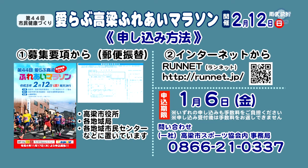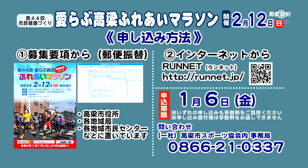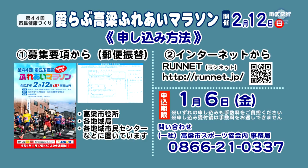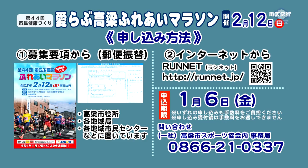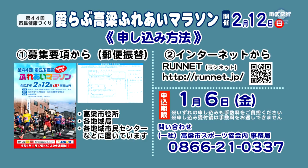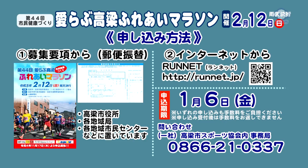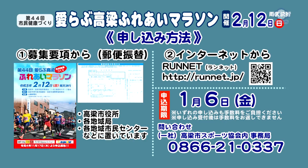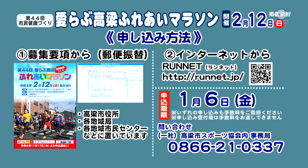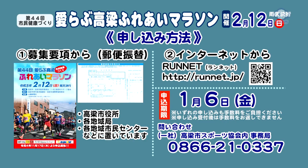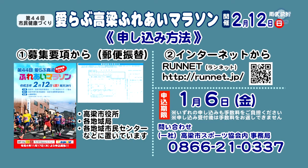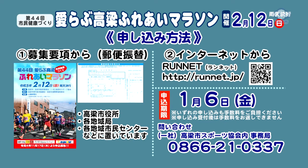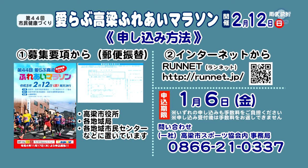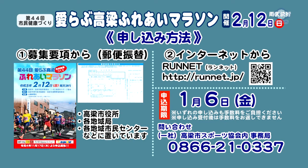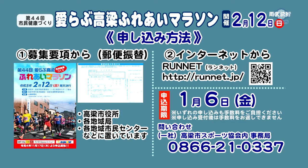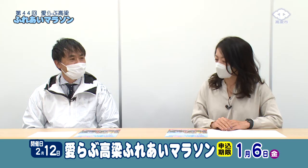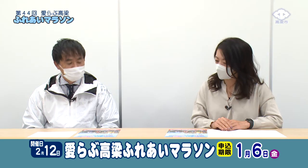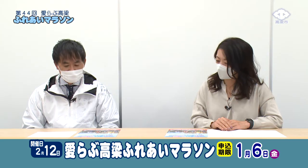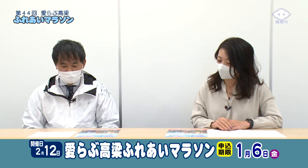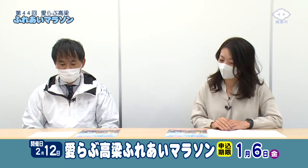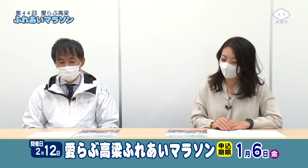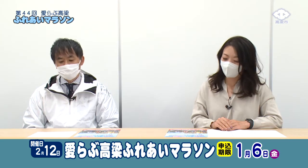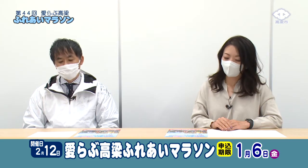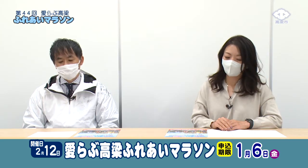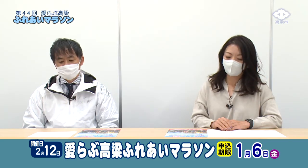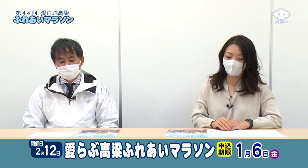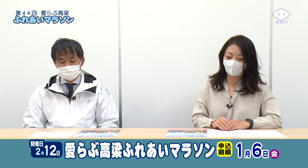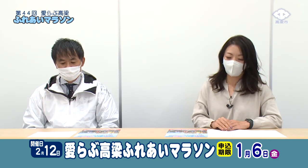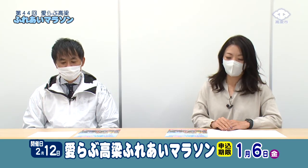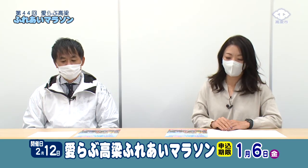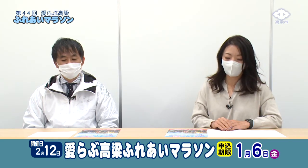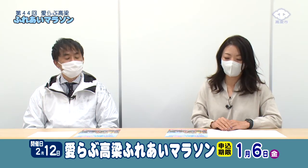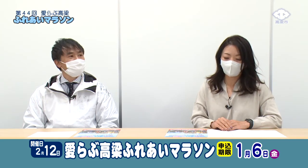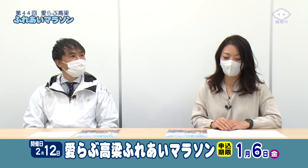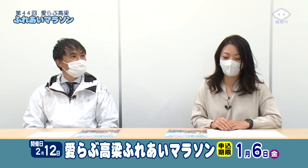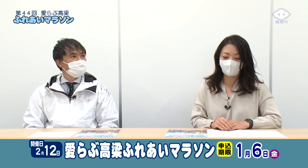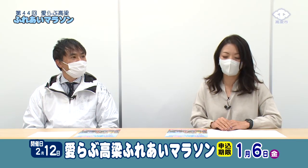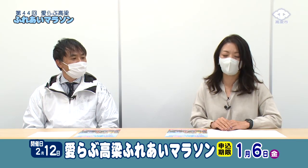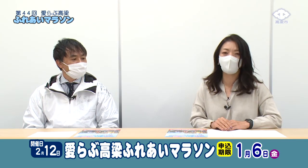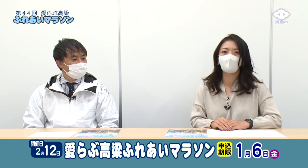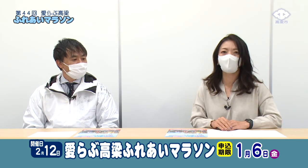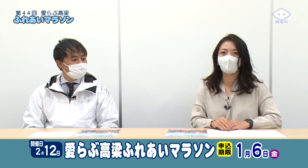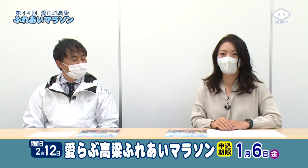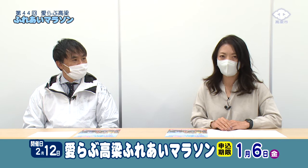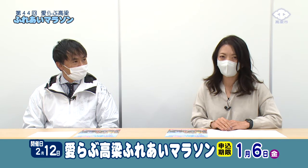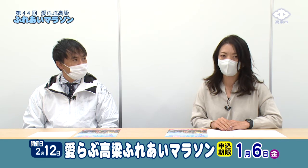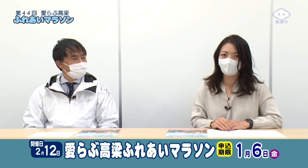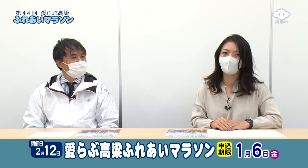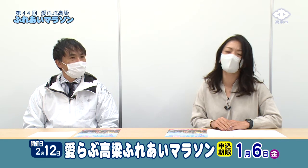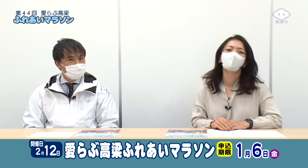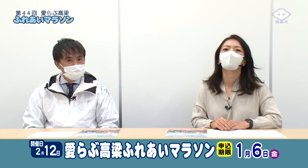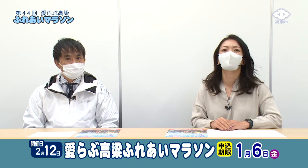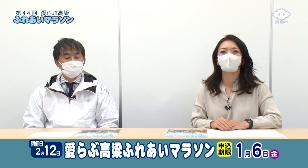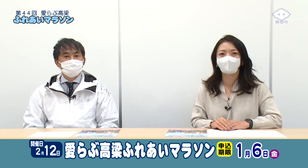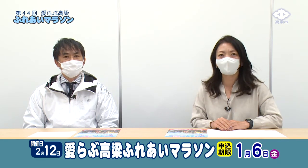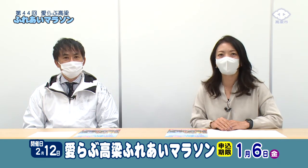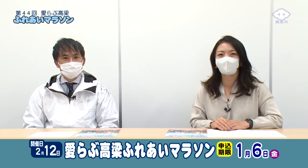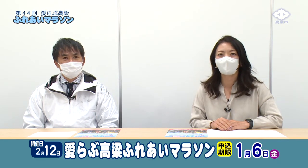方法など分かると思います。 はい、ありがとうございます。はい、1月6日金曜日までのお申し込み受け付けということで、皆